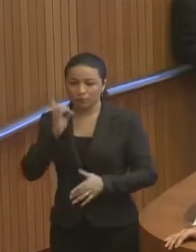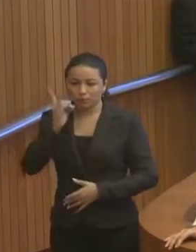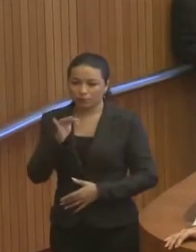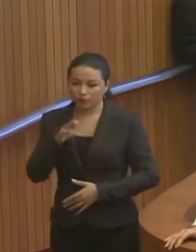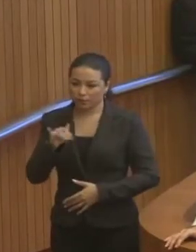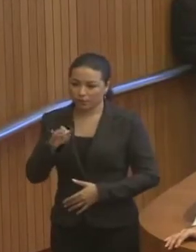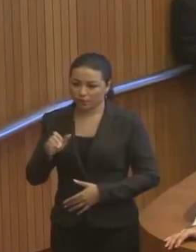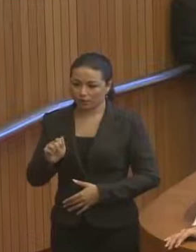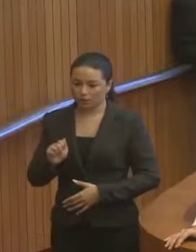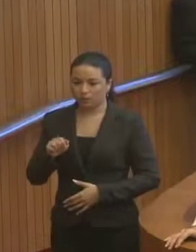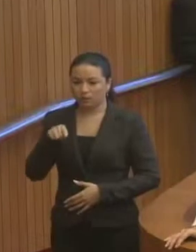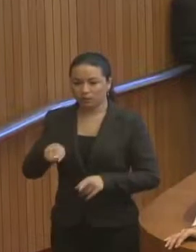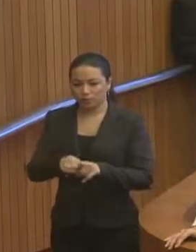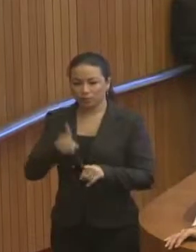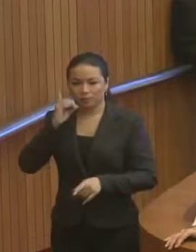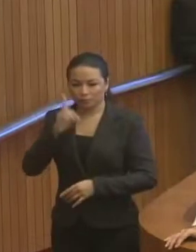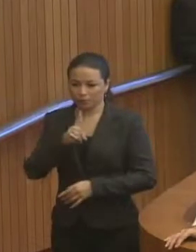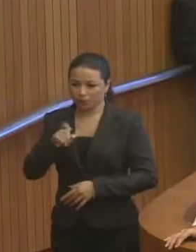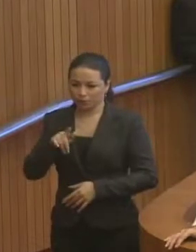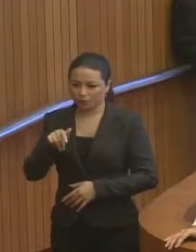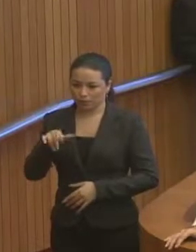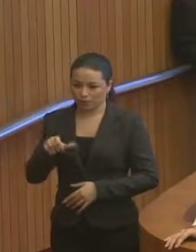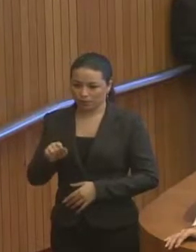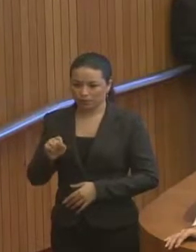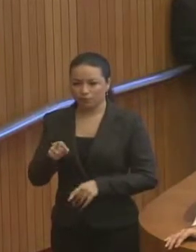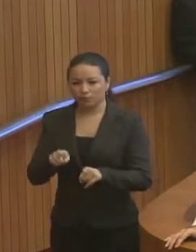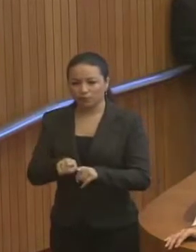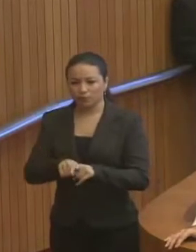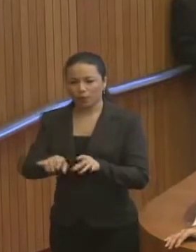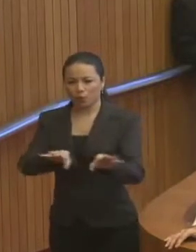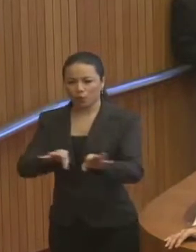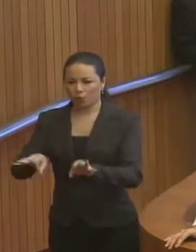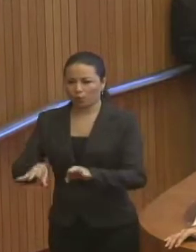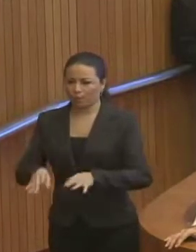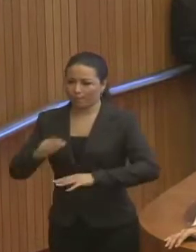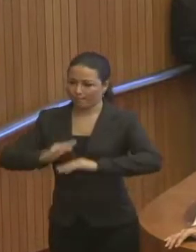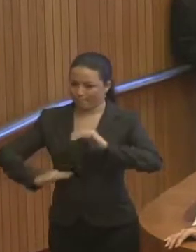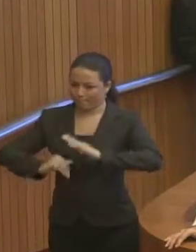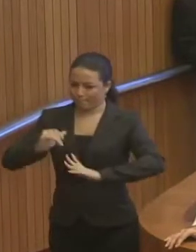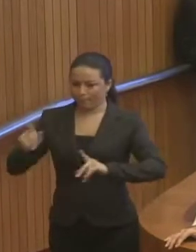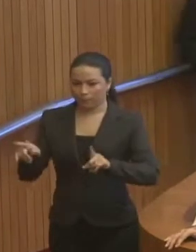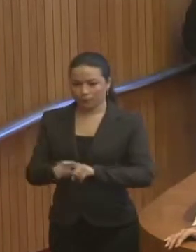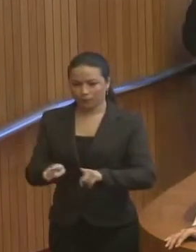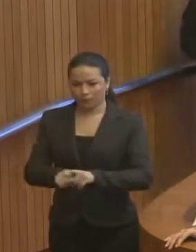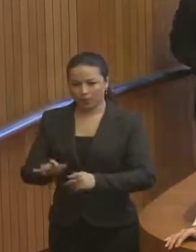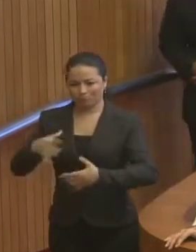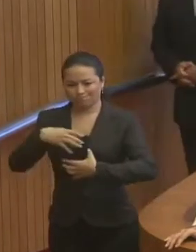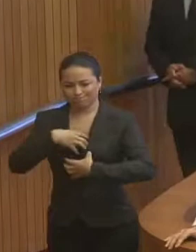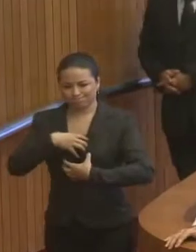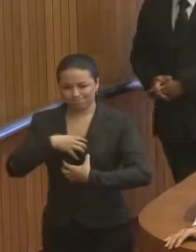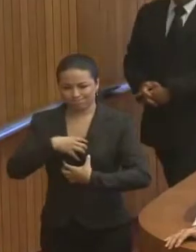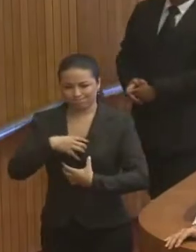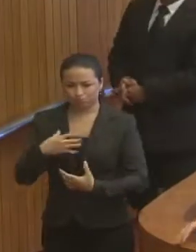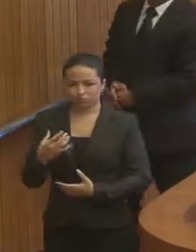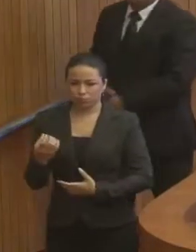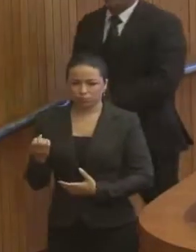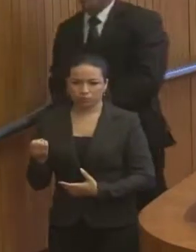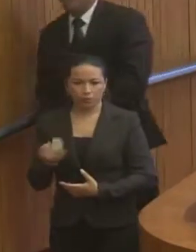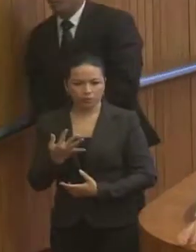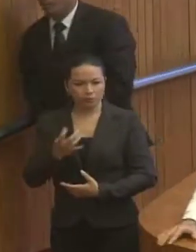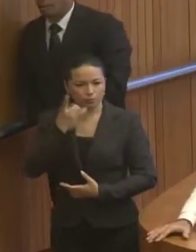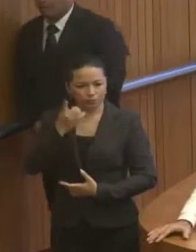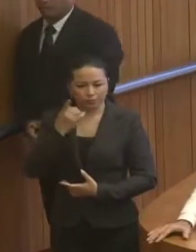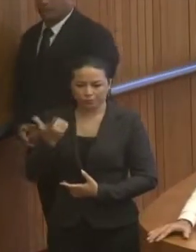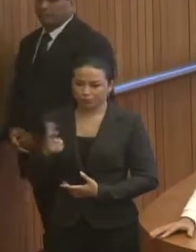deputado Zé Carlos, para a regulamentação da profissão. E, infelizmente, o quórum não foi possível, mas amanhã,